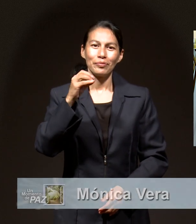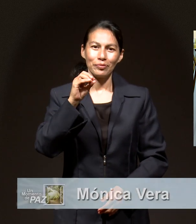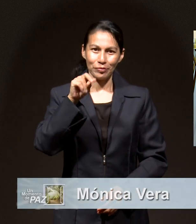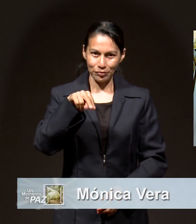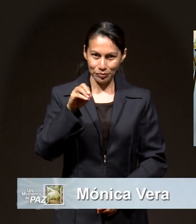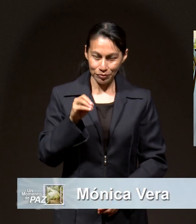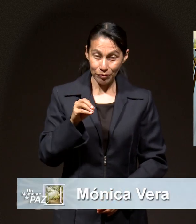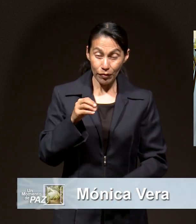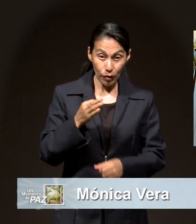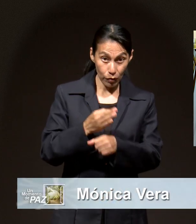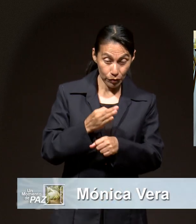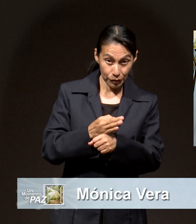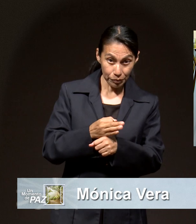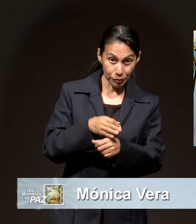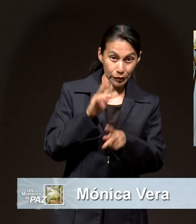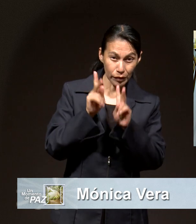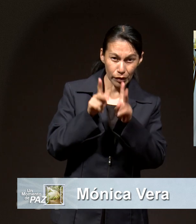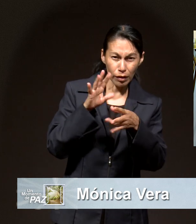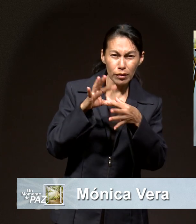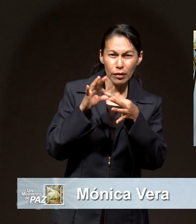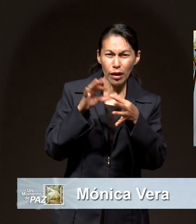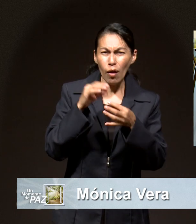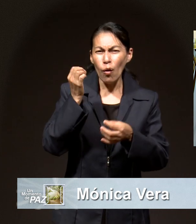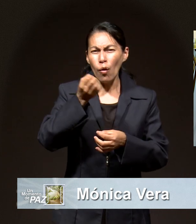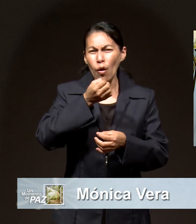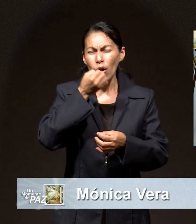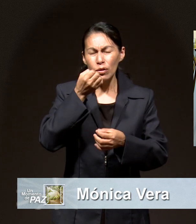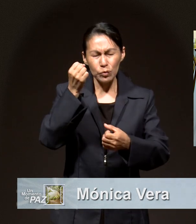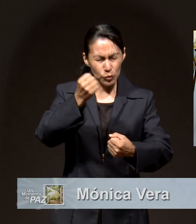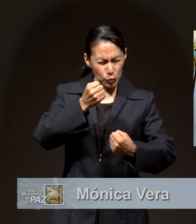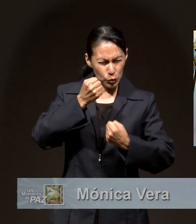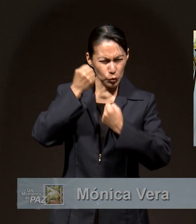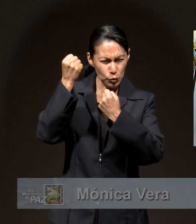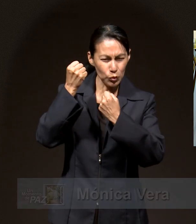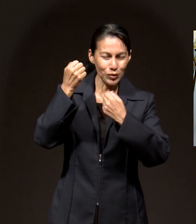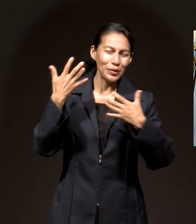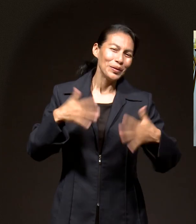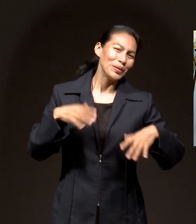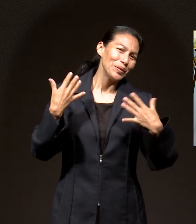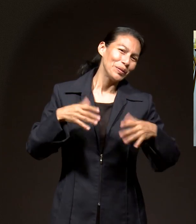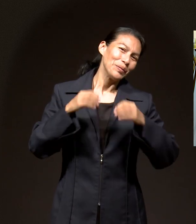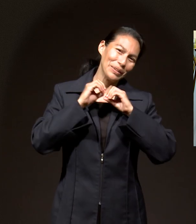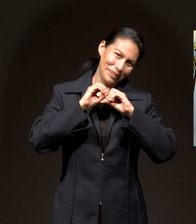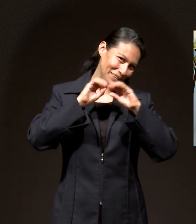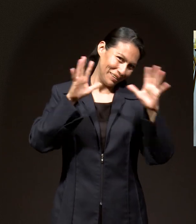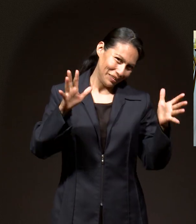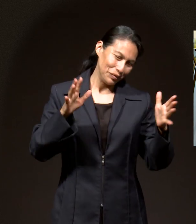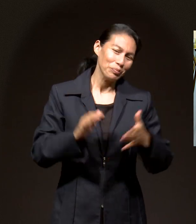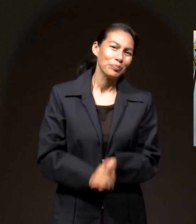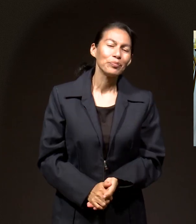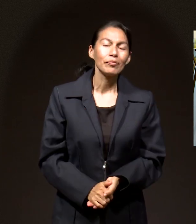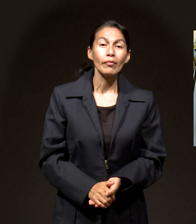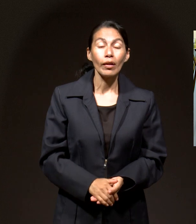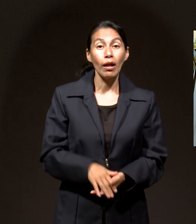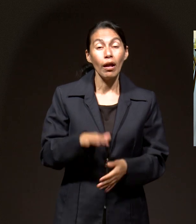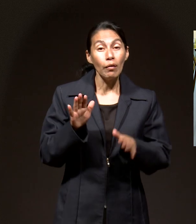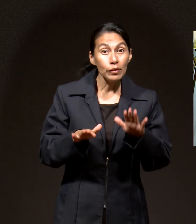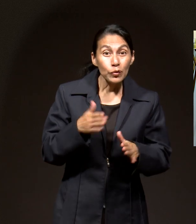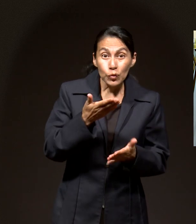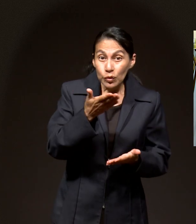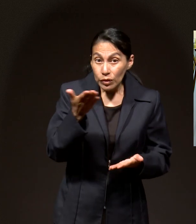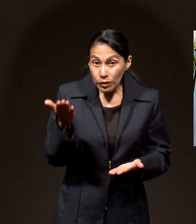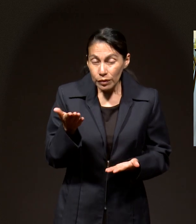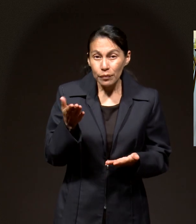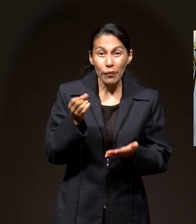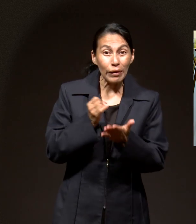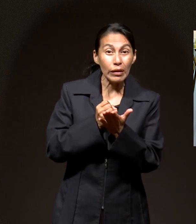Desde luego vamos a hablar del poder de la oración. ¿Cuántos de ustedes alguna vez han tomado